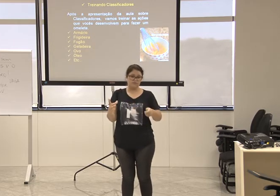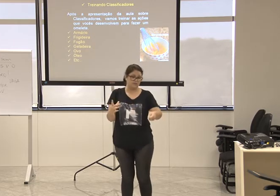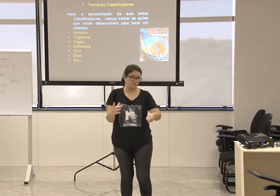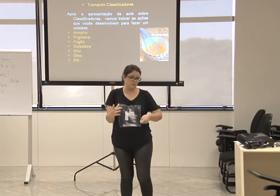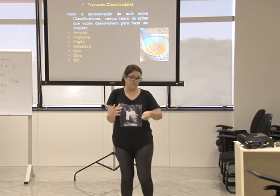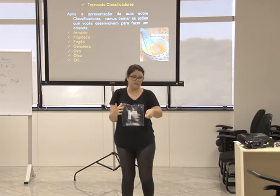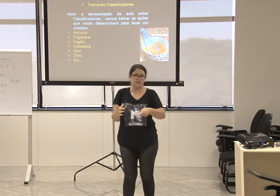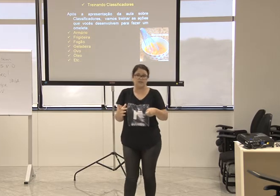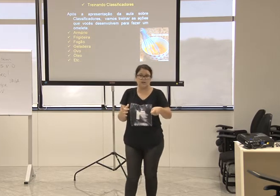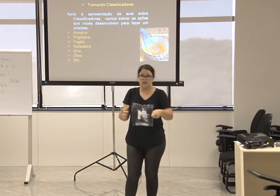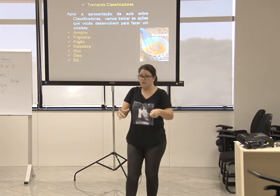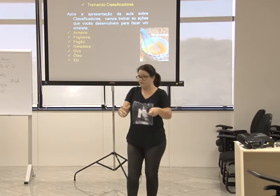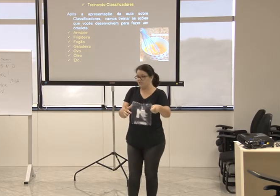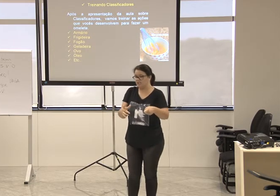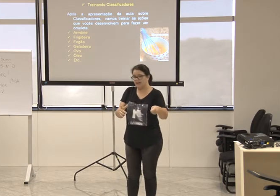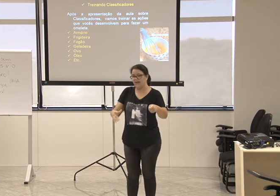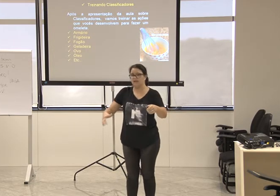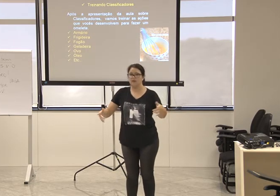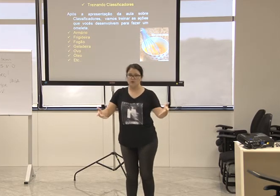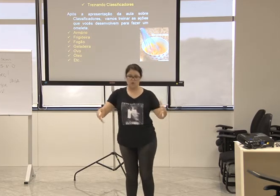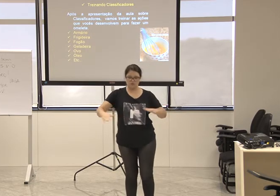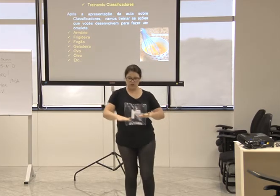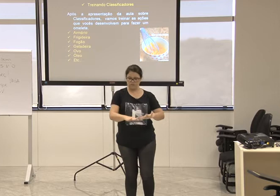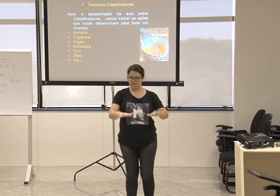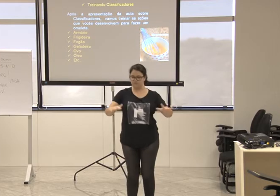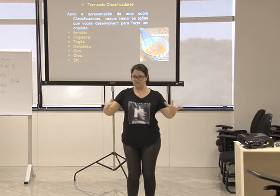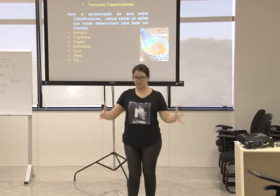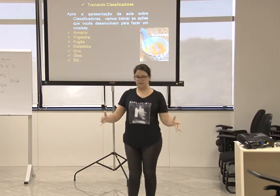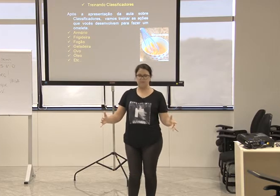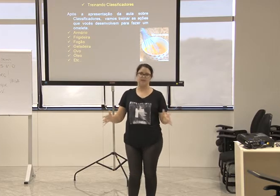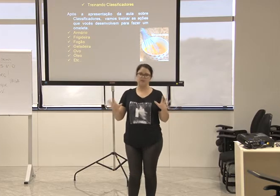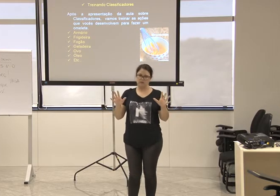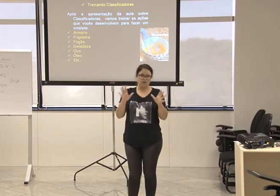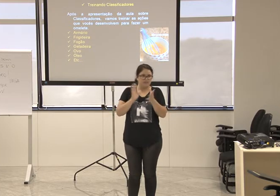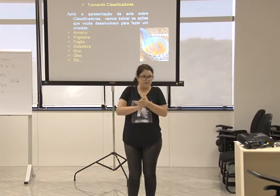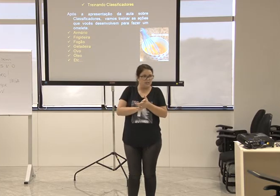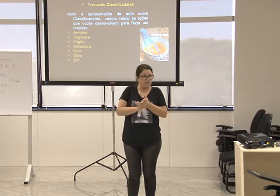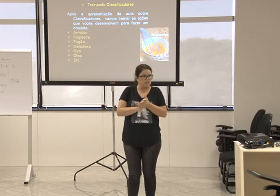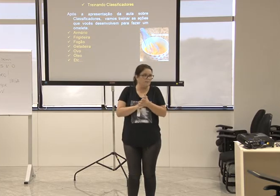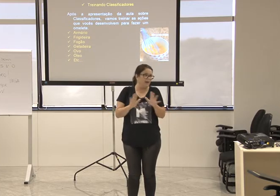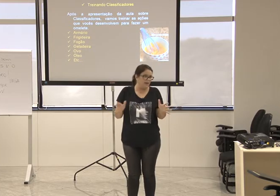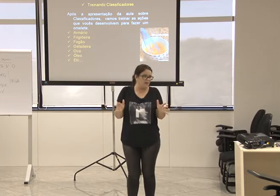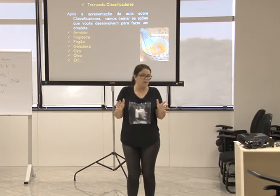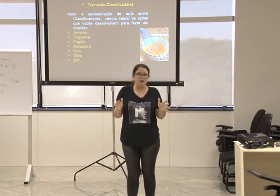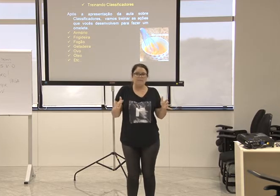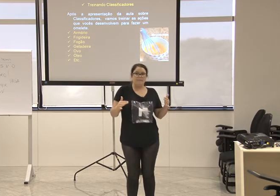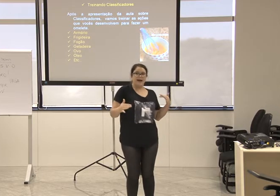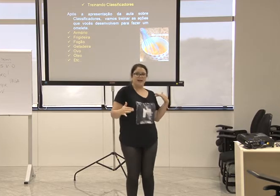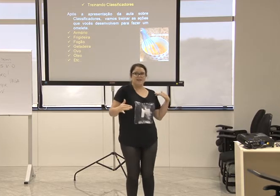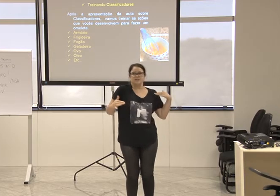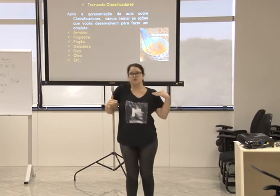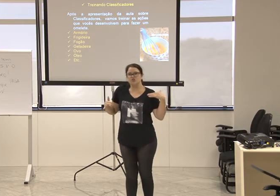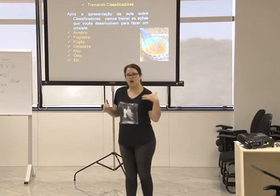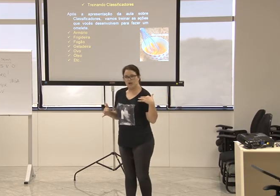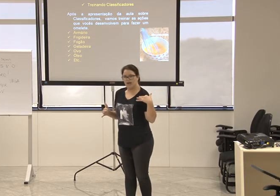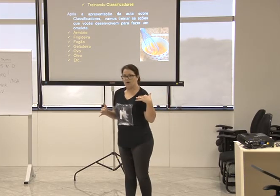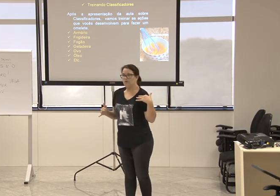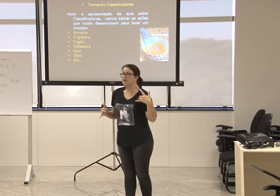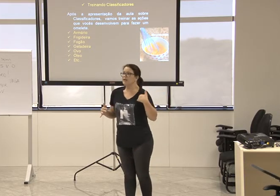Então, você vai fazer aqui a frigideira, constrói como se você estivesse na pia. Então, é o seguinte, também, marcação de local. Eu não